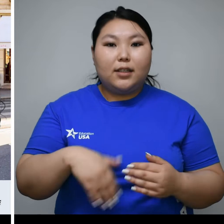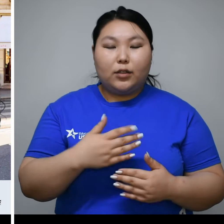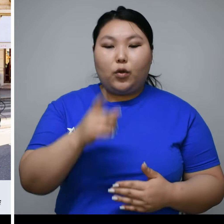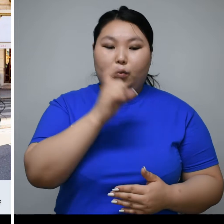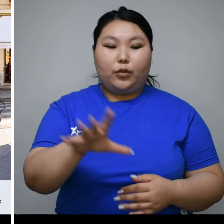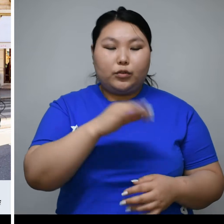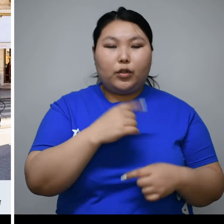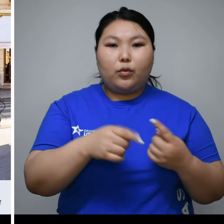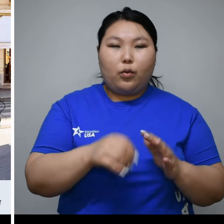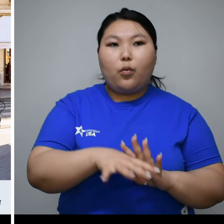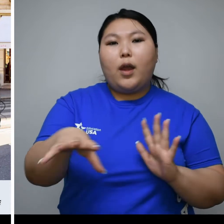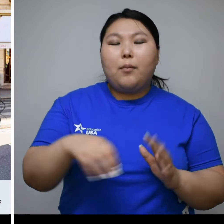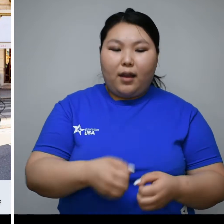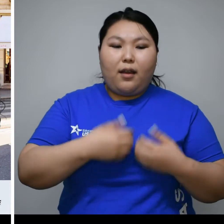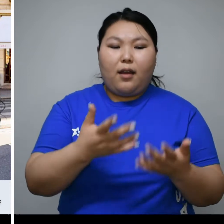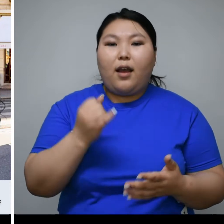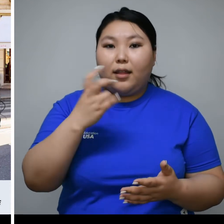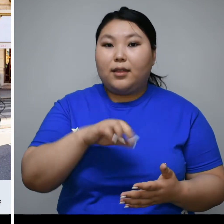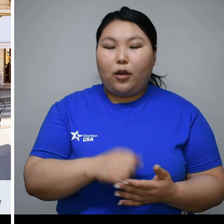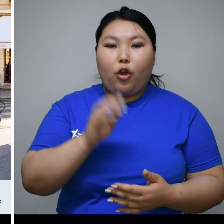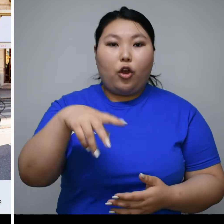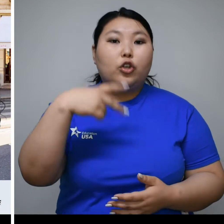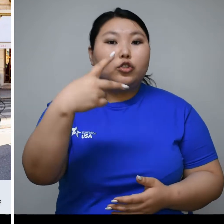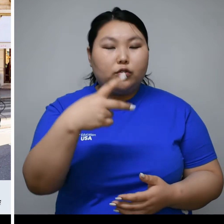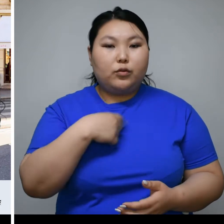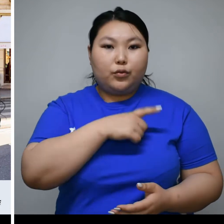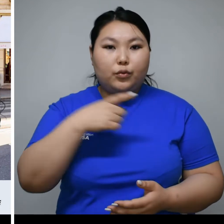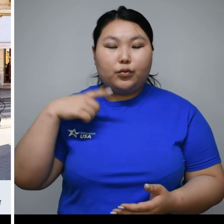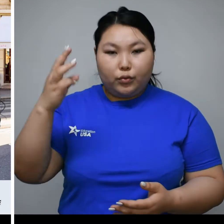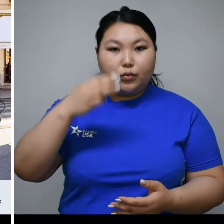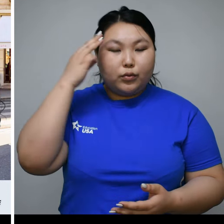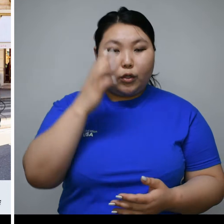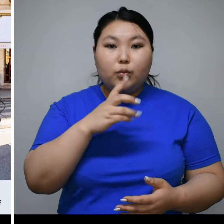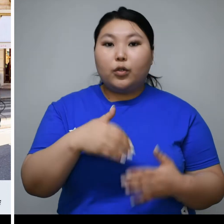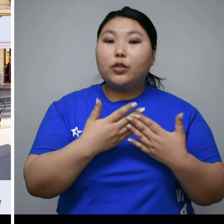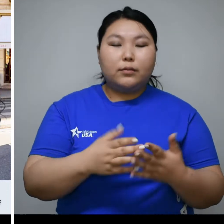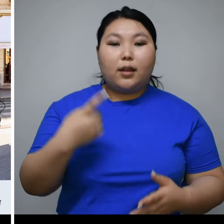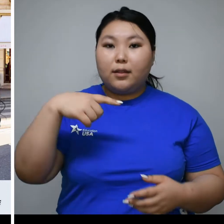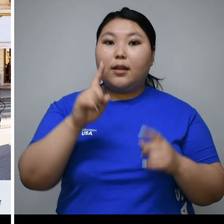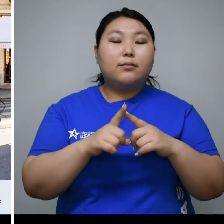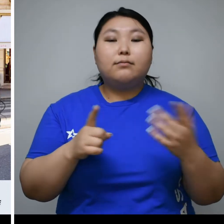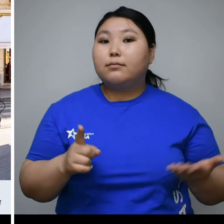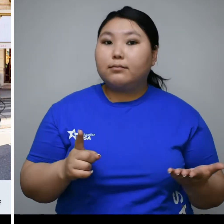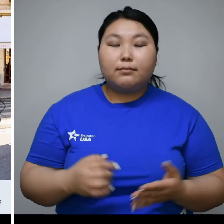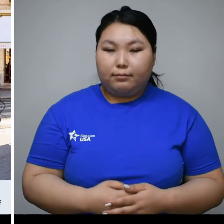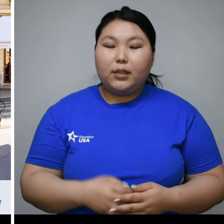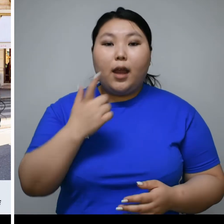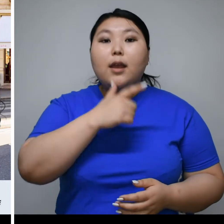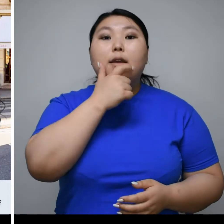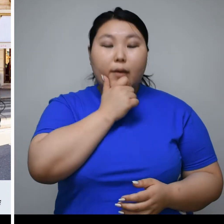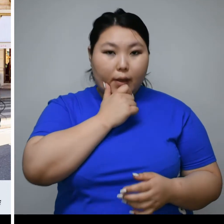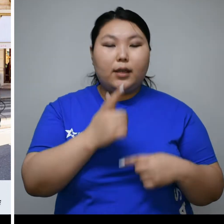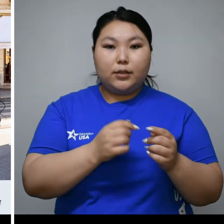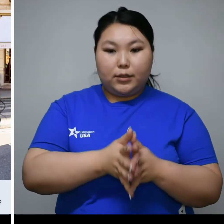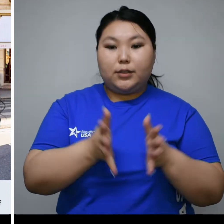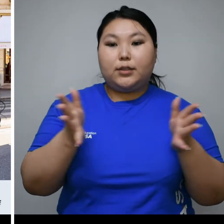тэгээд хүмүүсийн түгээмэл гаргадаг алдаан дээр хоёр зүйл өөрийнхөө туршлагаас зөвлөхөд болохоор нэгдүгээрх нь болохоор